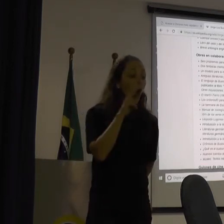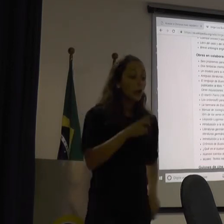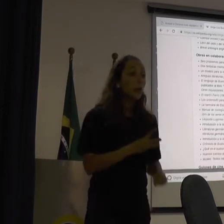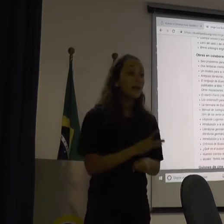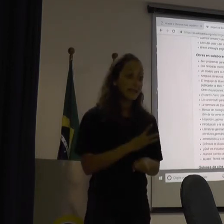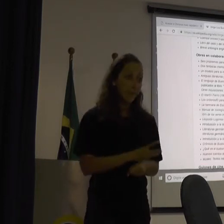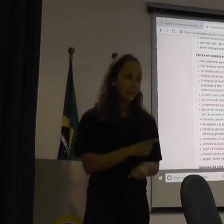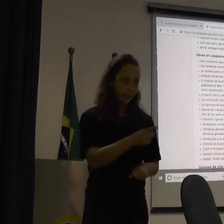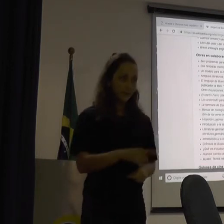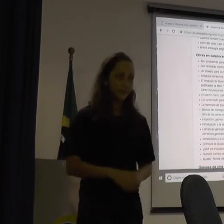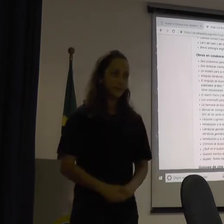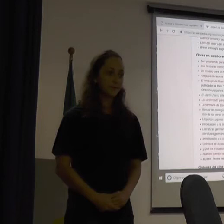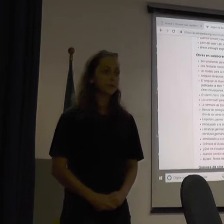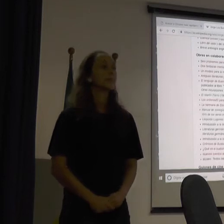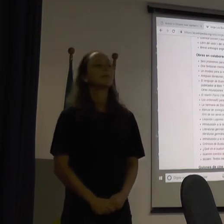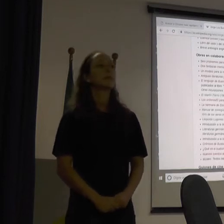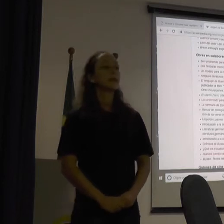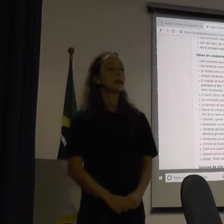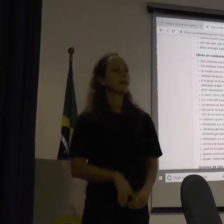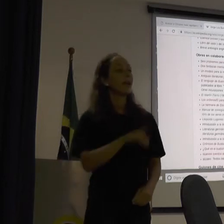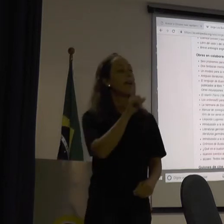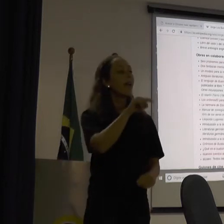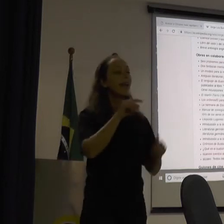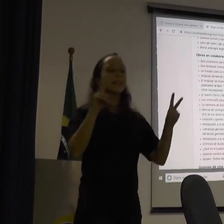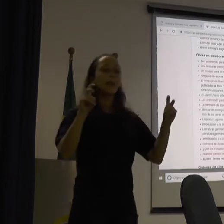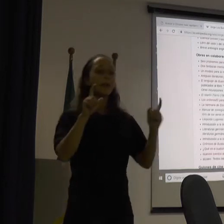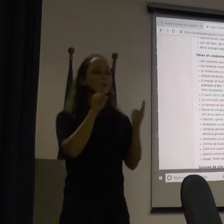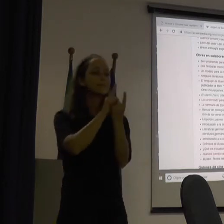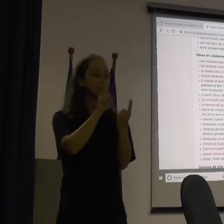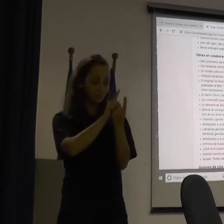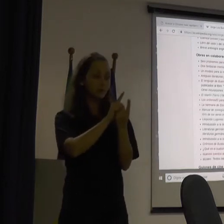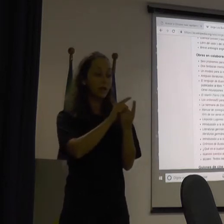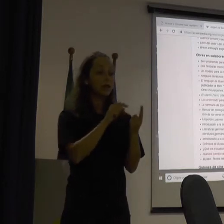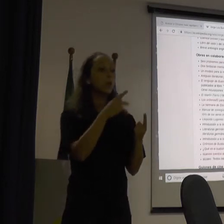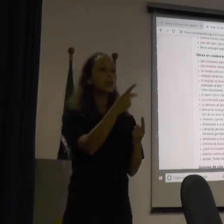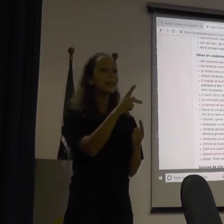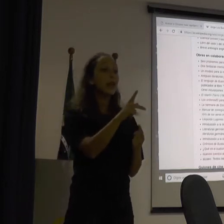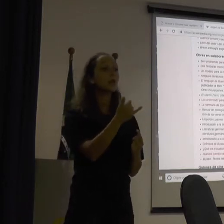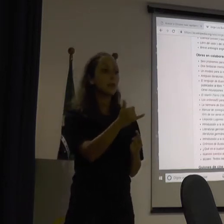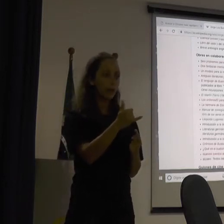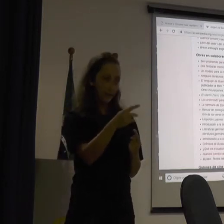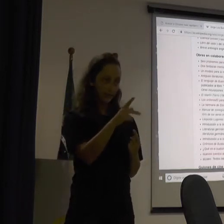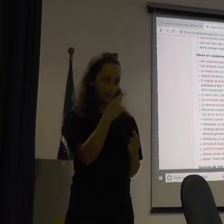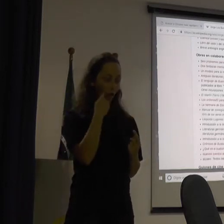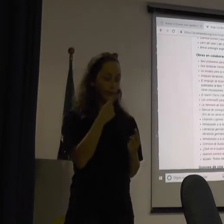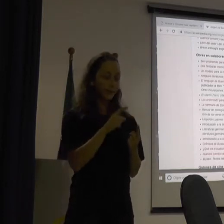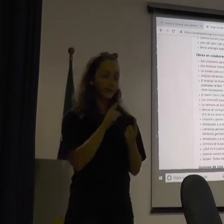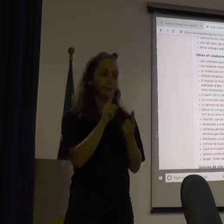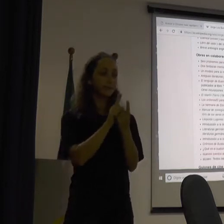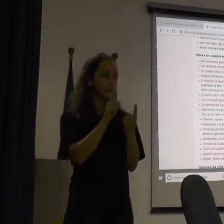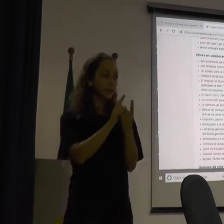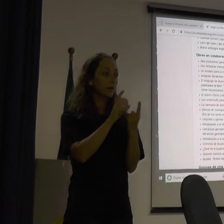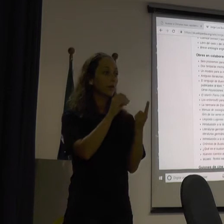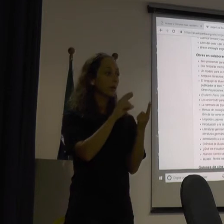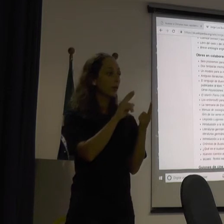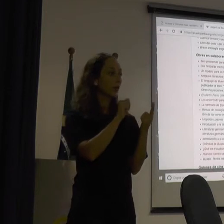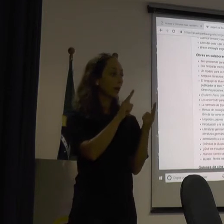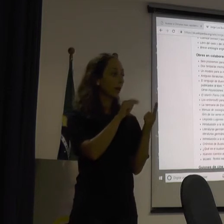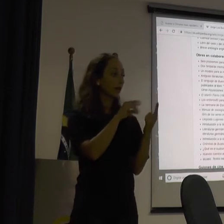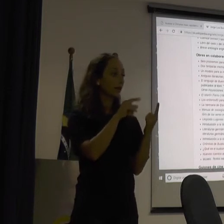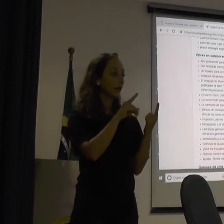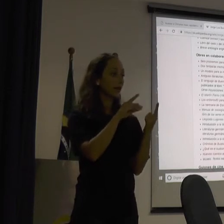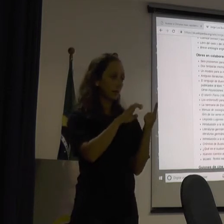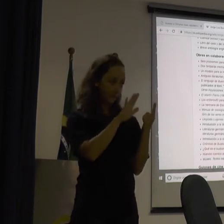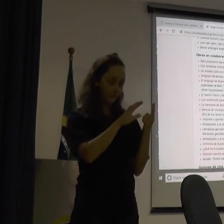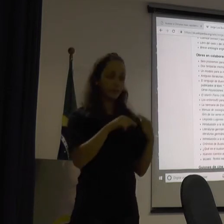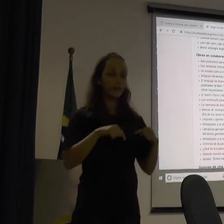A sexta lição é a oralidade, né? Em geral, a gente no Ocidente,